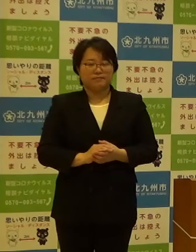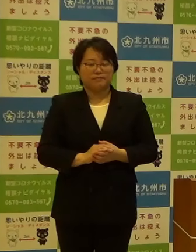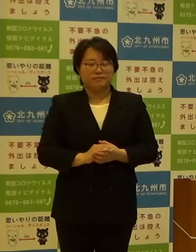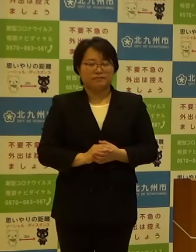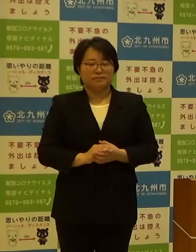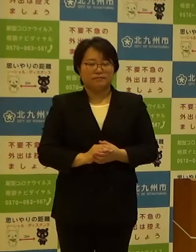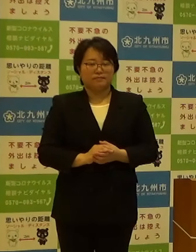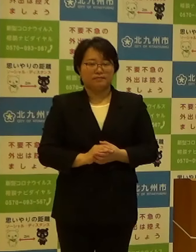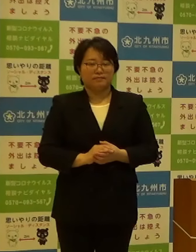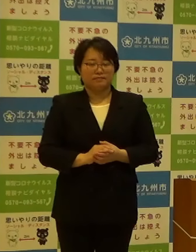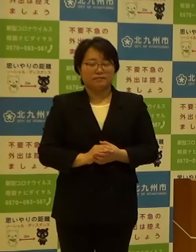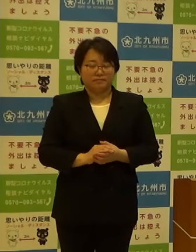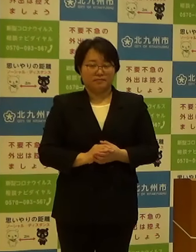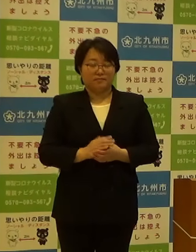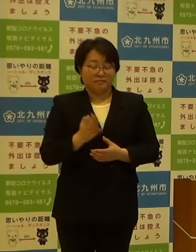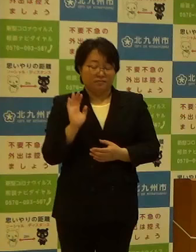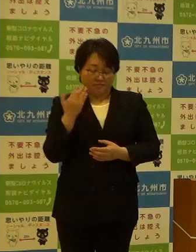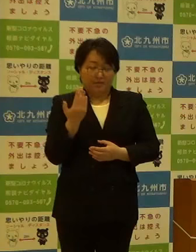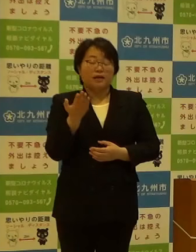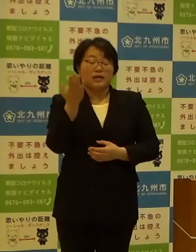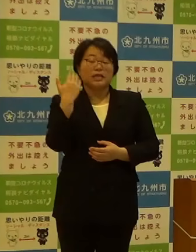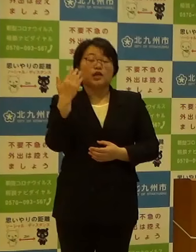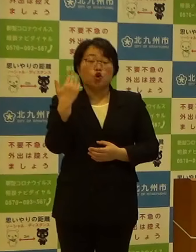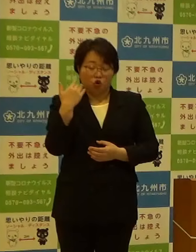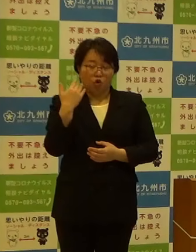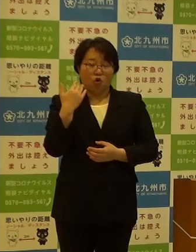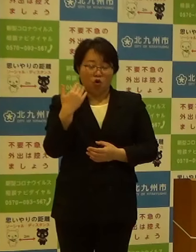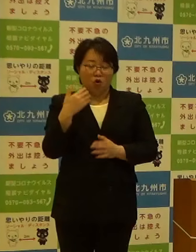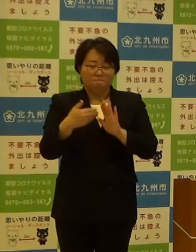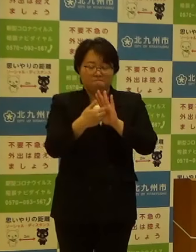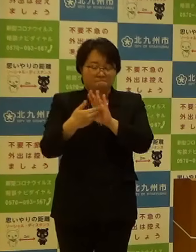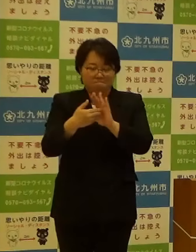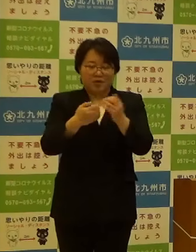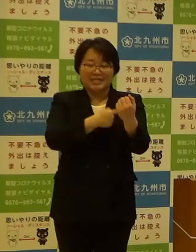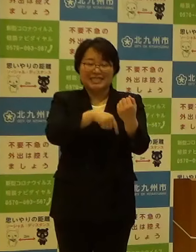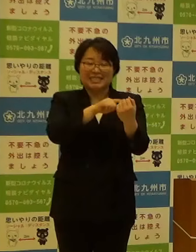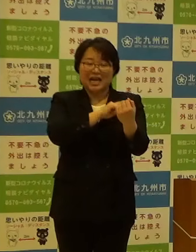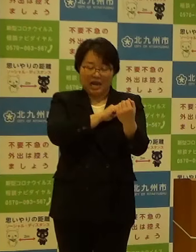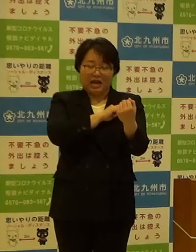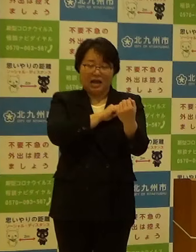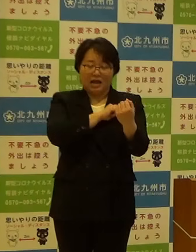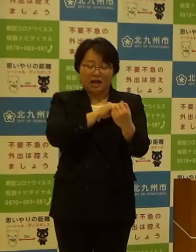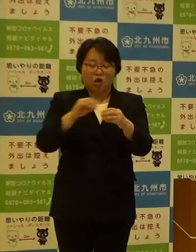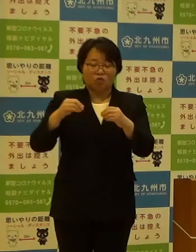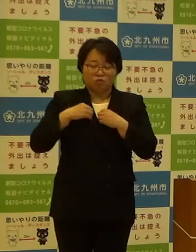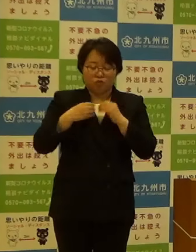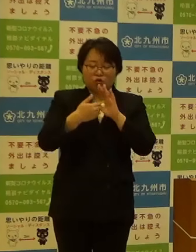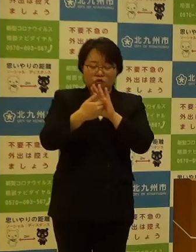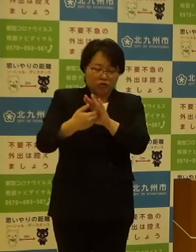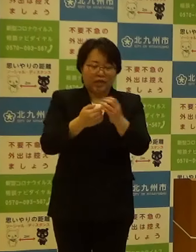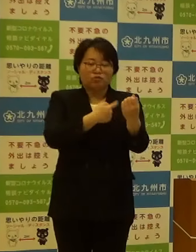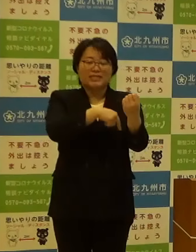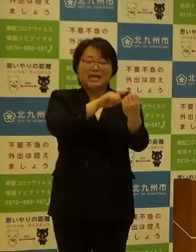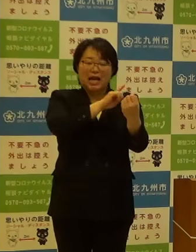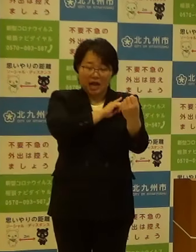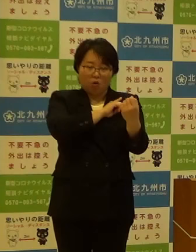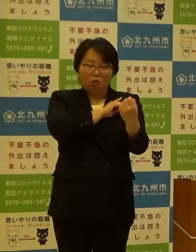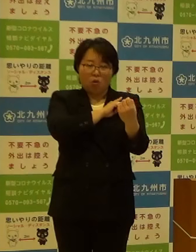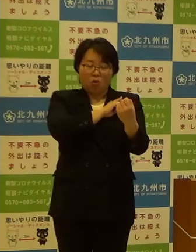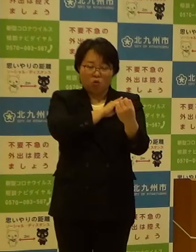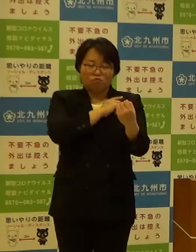さっき免疫を高めるということが大事だと申しました。外出を減ら